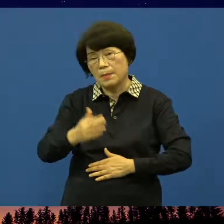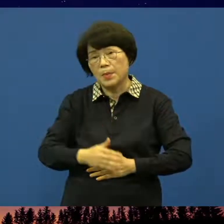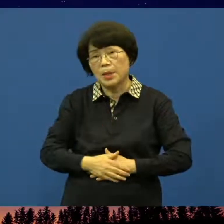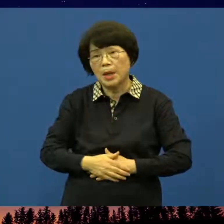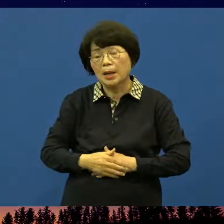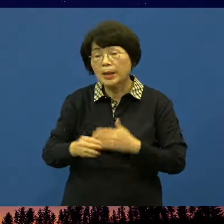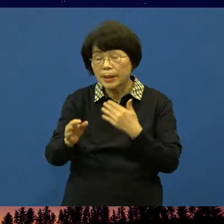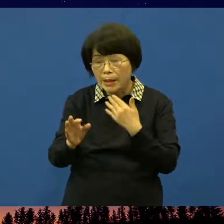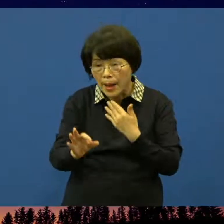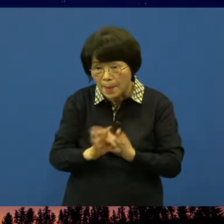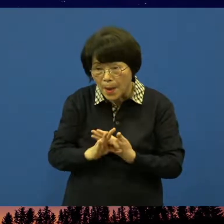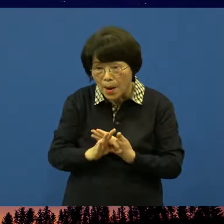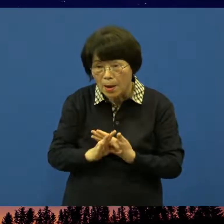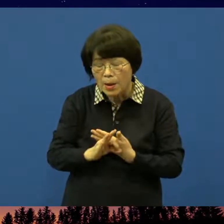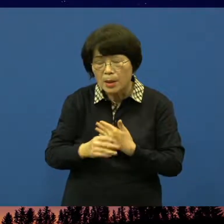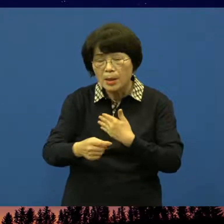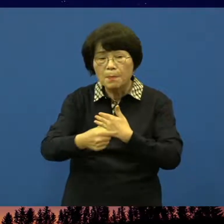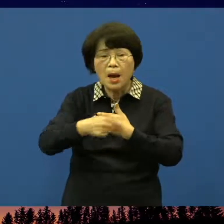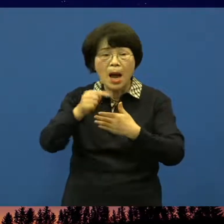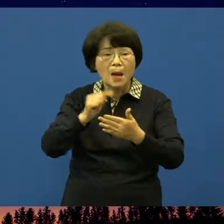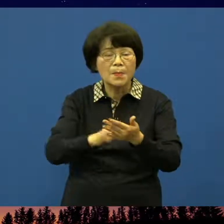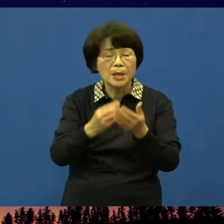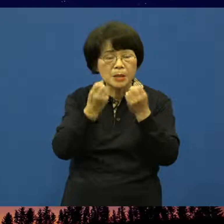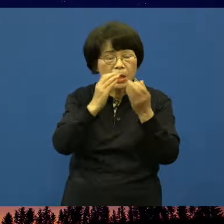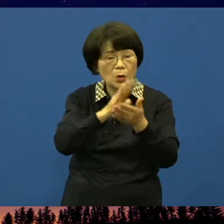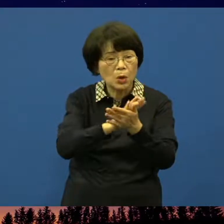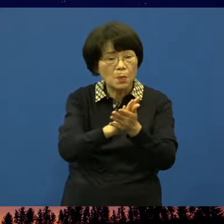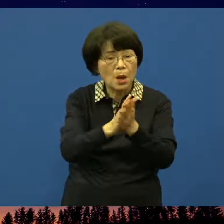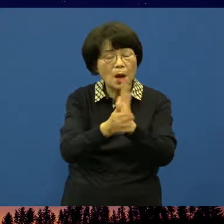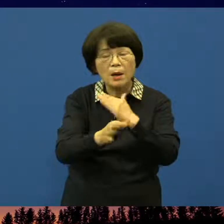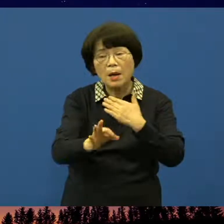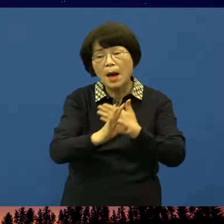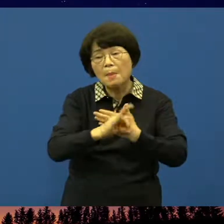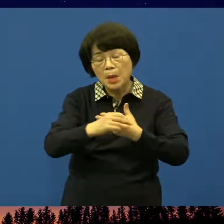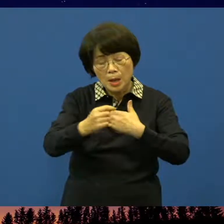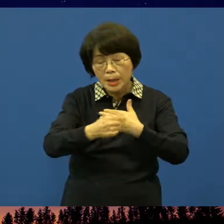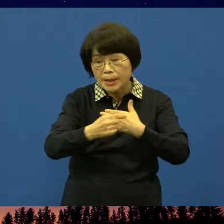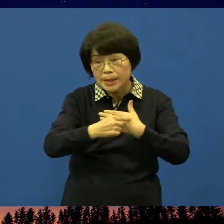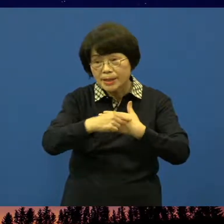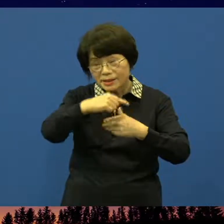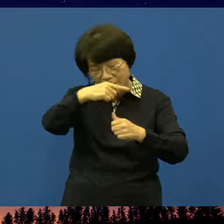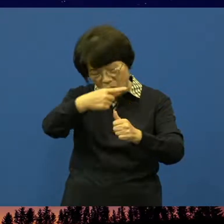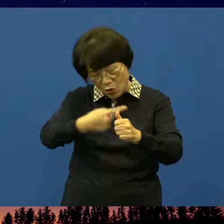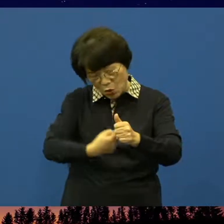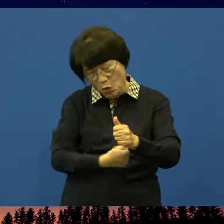그러면 여러분, 심령이 새롭게 되면 겉은 말할 것도 없다는 거예요. 안이 변하면 겉도 변하게 되어